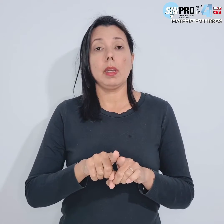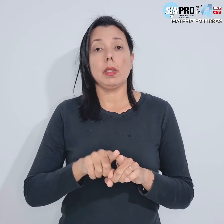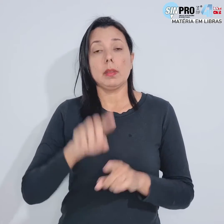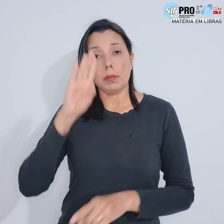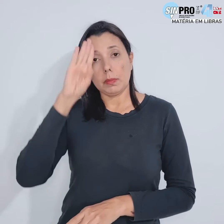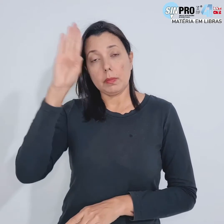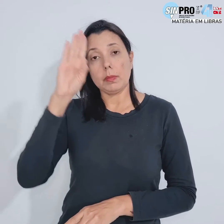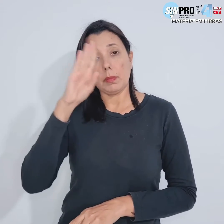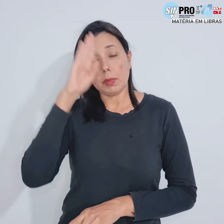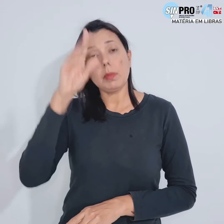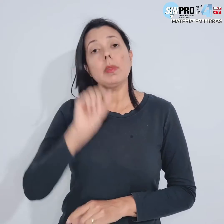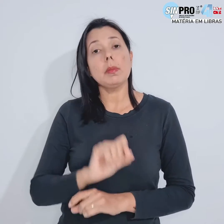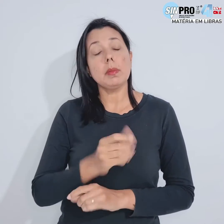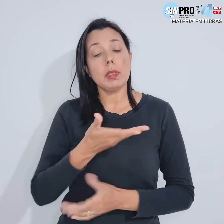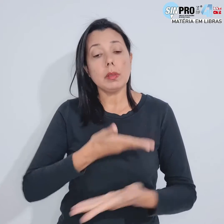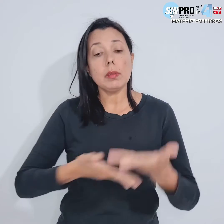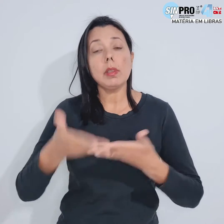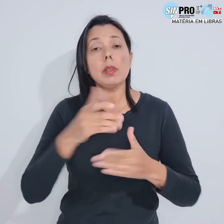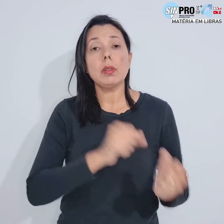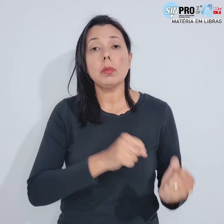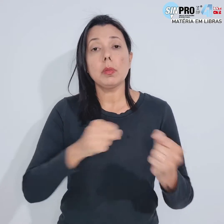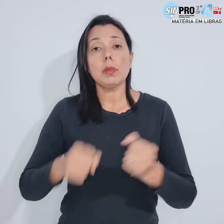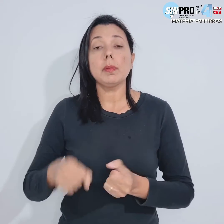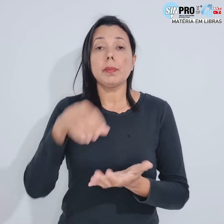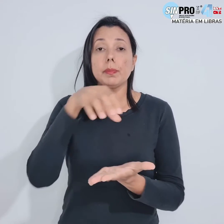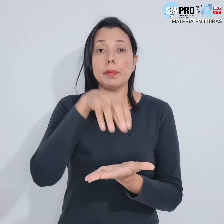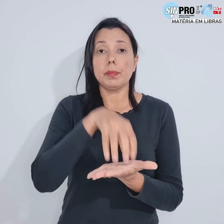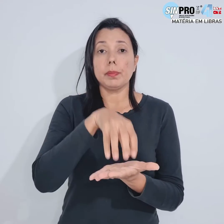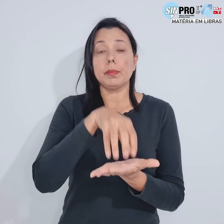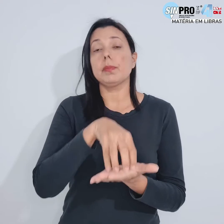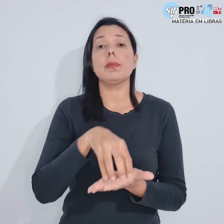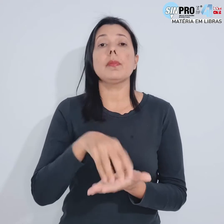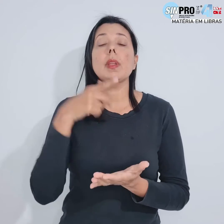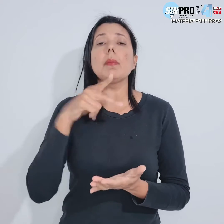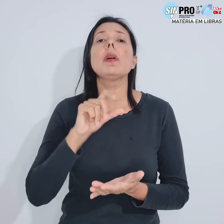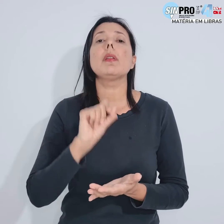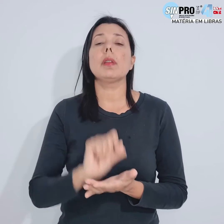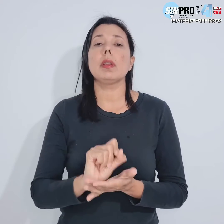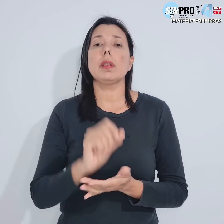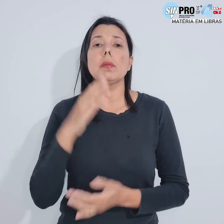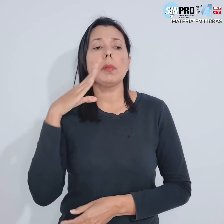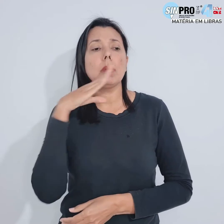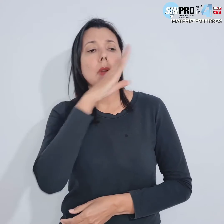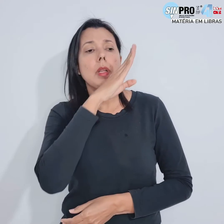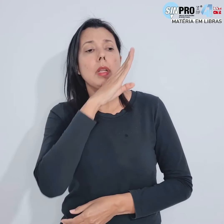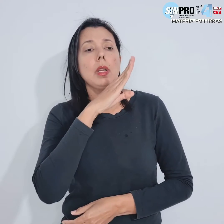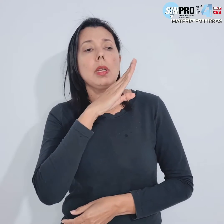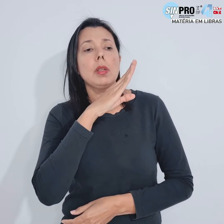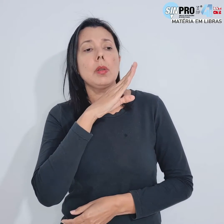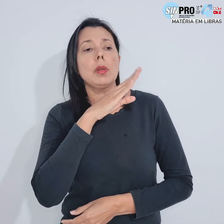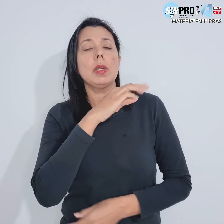autoridades regionais em detrimento do poder central. Para isto, Bolsonaro e o ministro